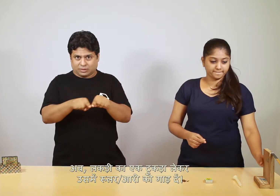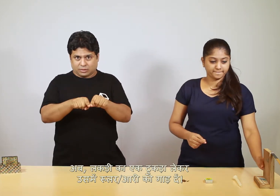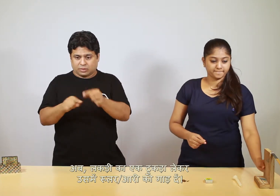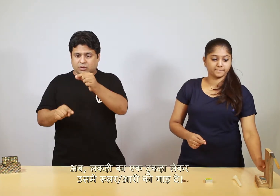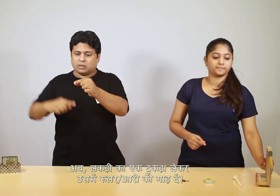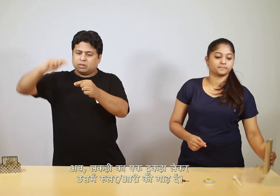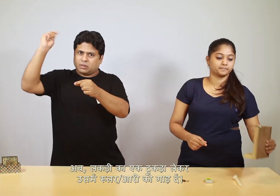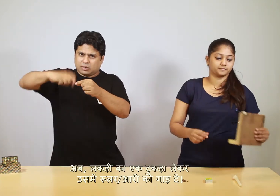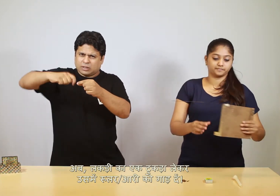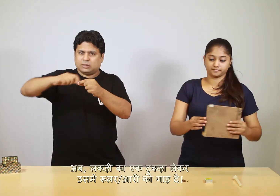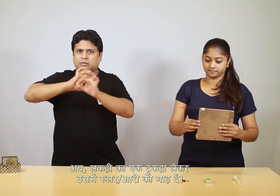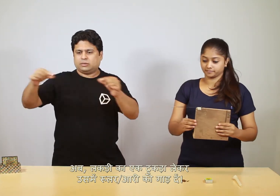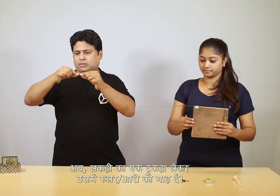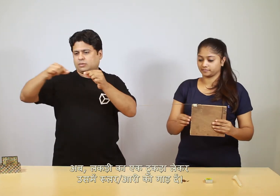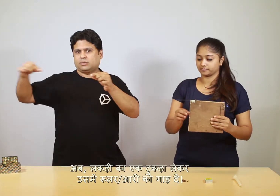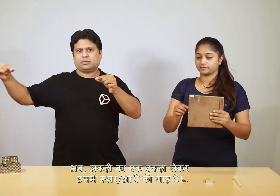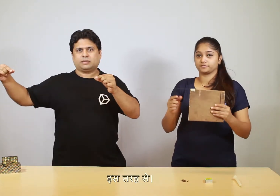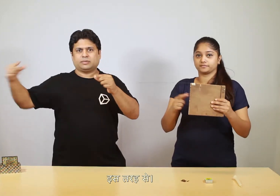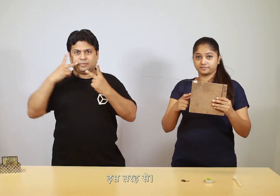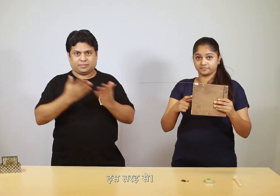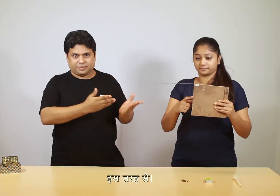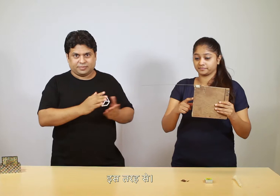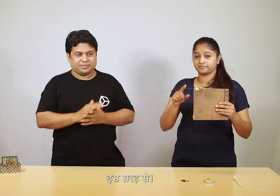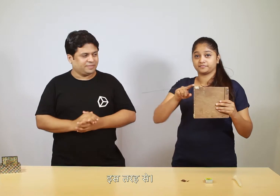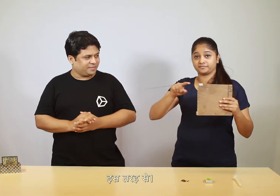लेकर उसमें रूलर या आरी को गाड़ दें, इस तरह से।